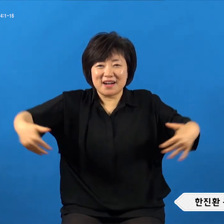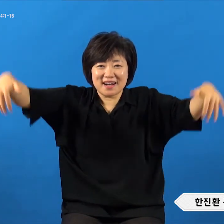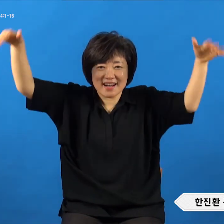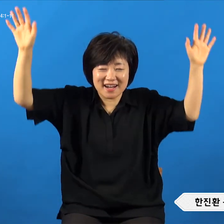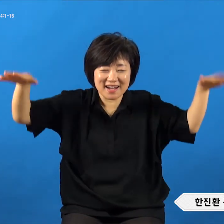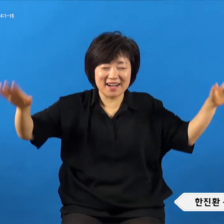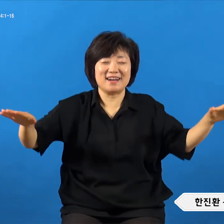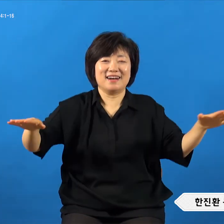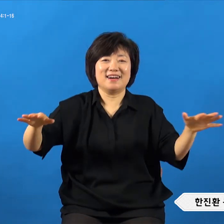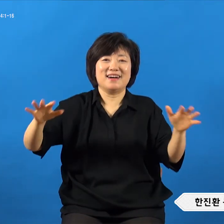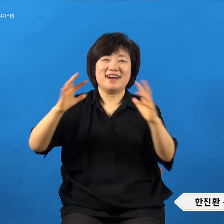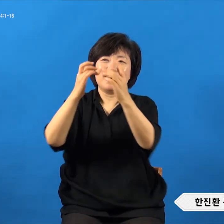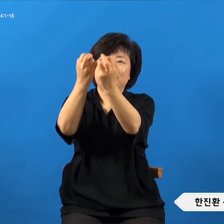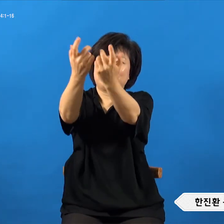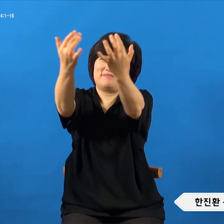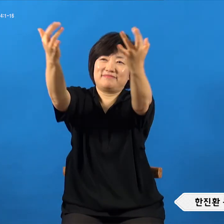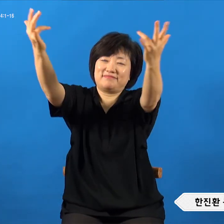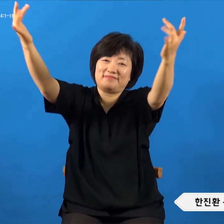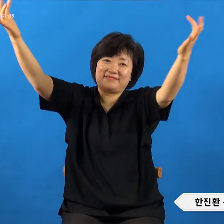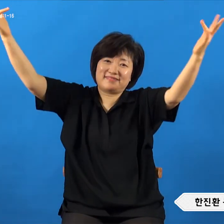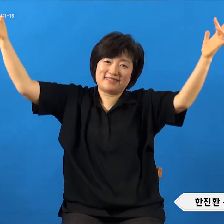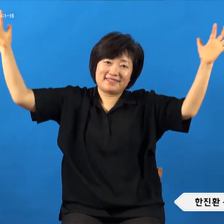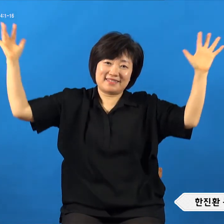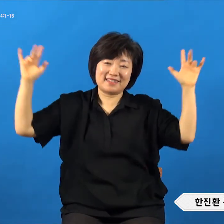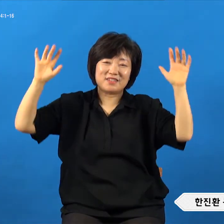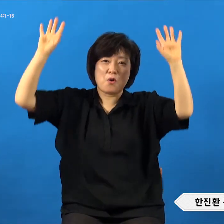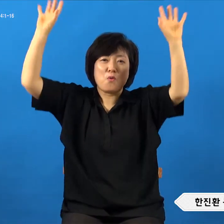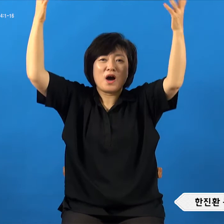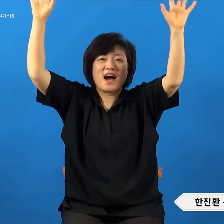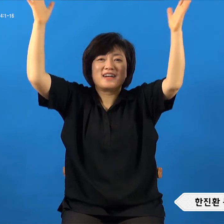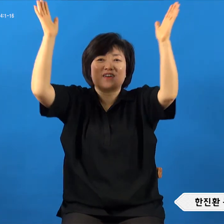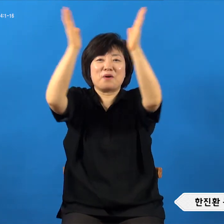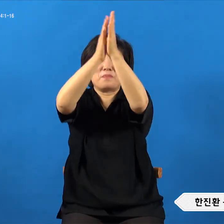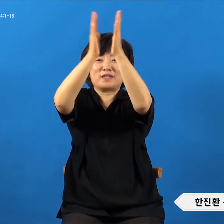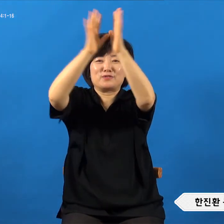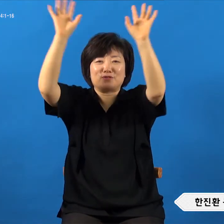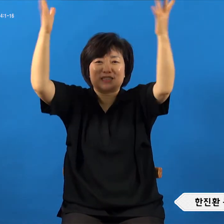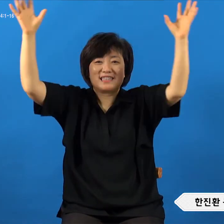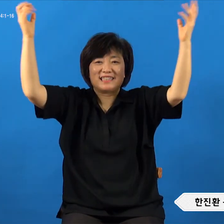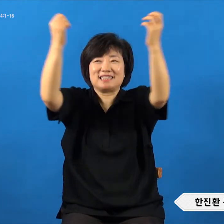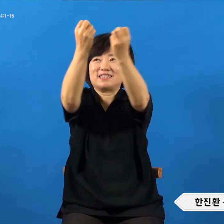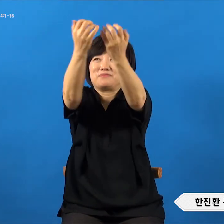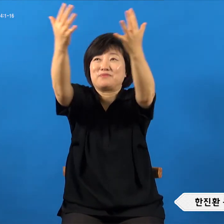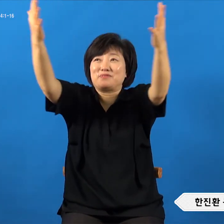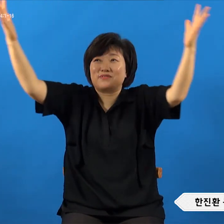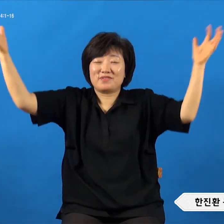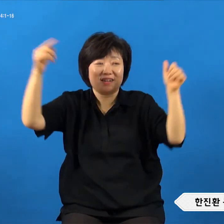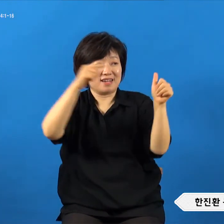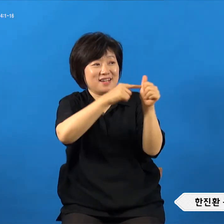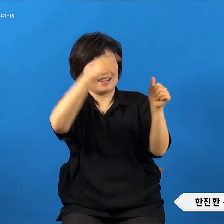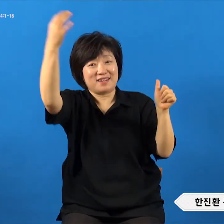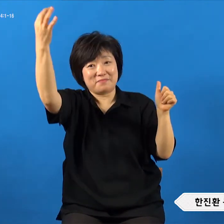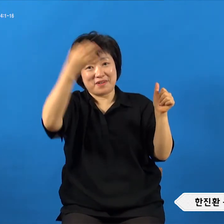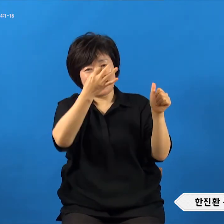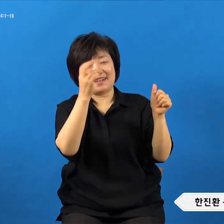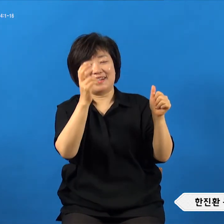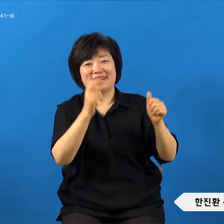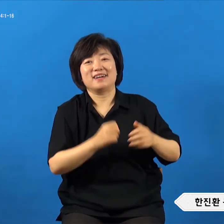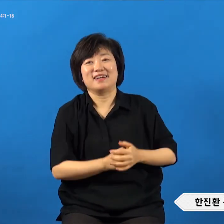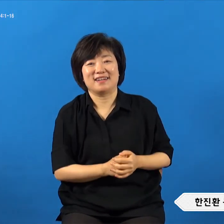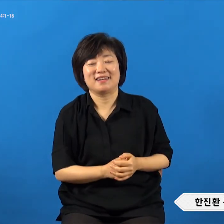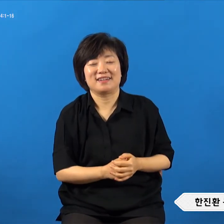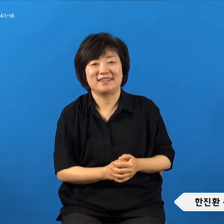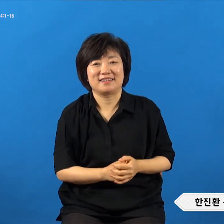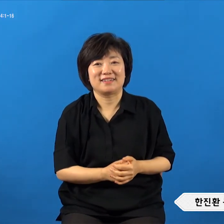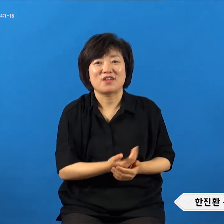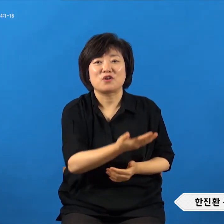천사들과 수많은 성도들이 구름같이 둘러싸서 환영하며 박수치는 그 광경을 보게 될 것입니다.